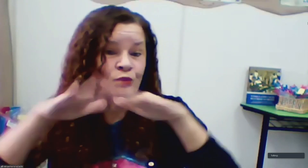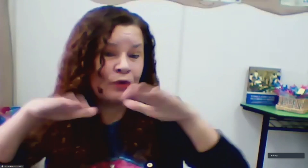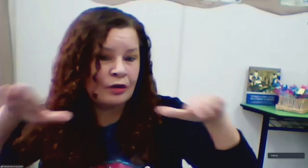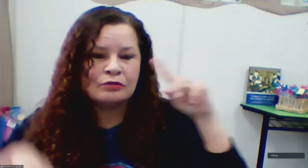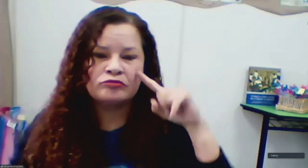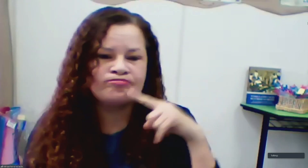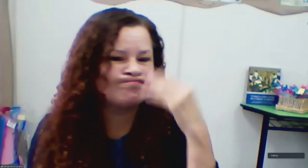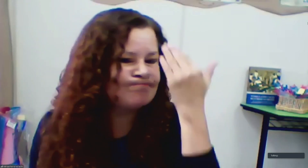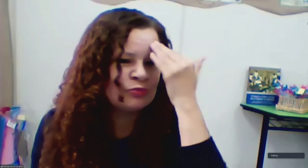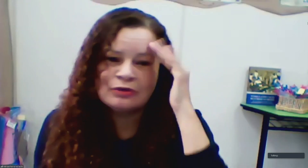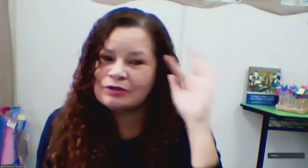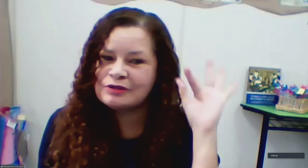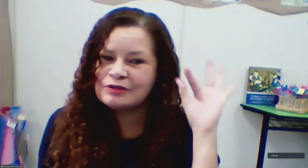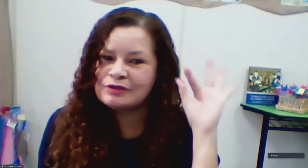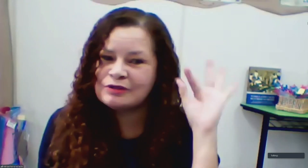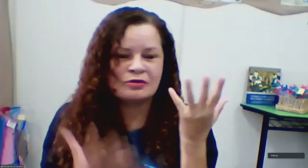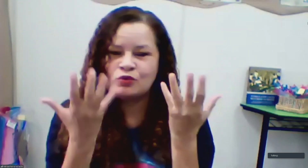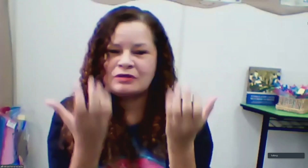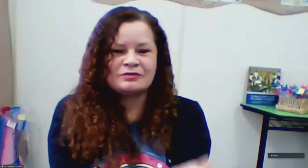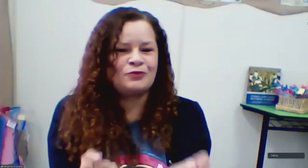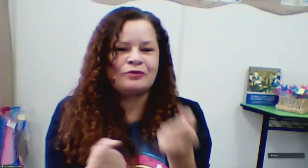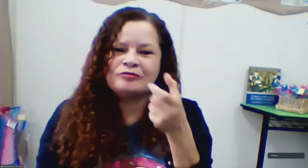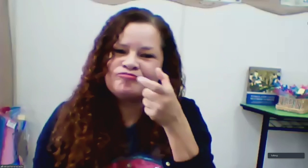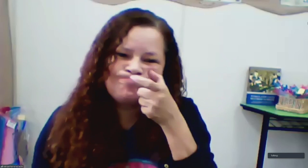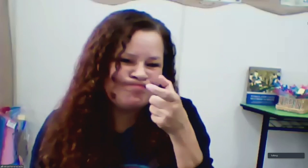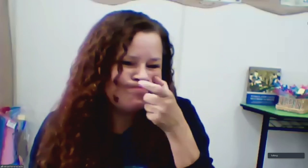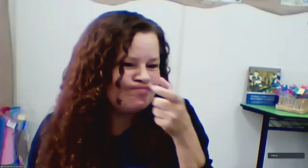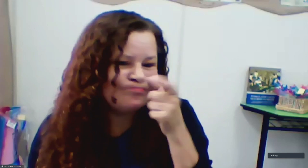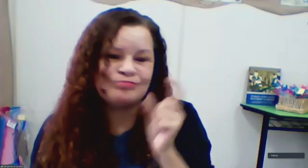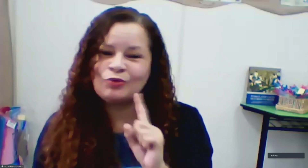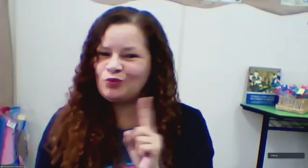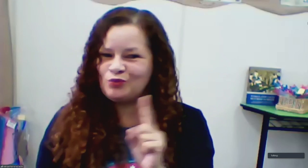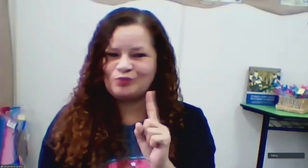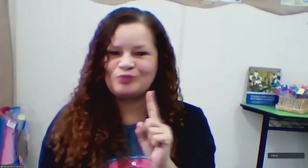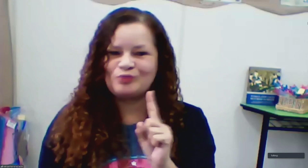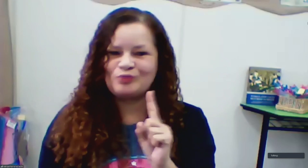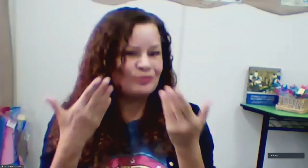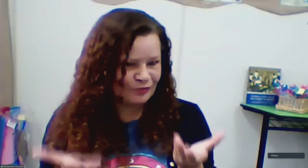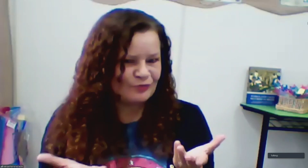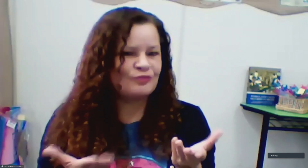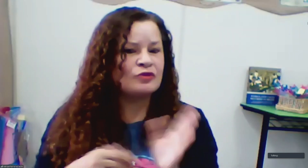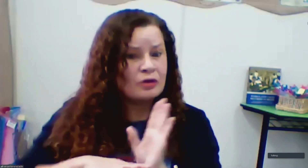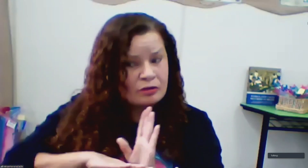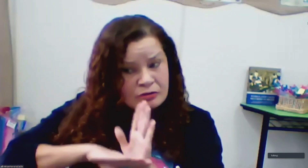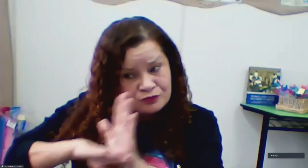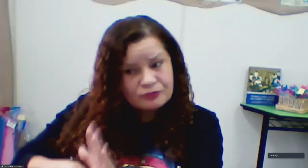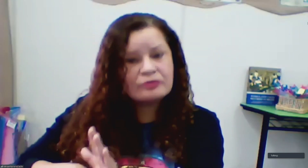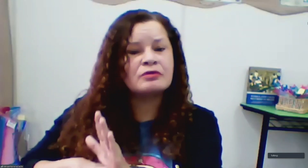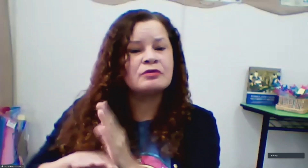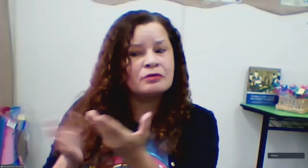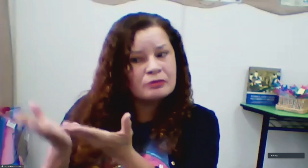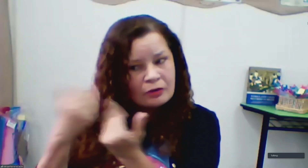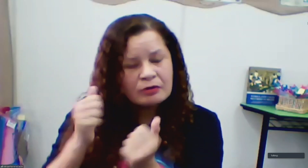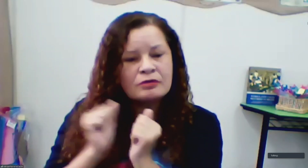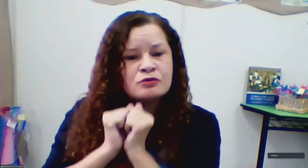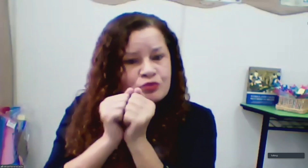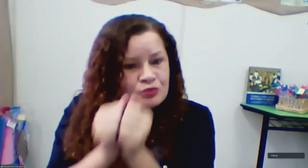muito rápido. Às vezes não consegue ver perfeitamente, sabe? Tem que ajudar, vamos lá junto,